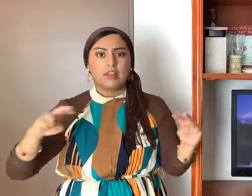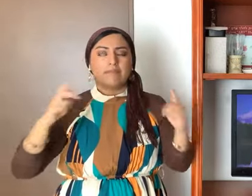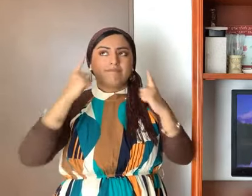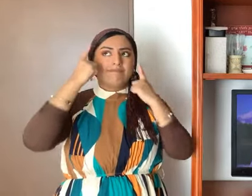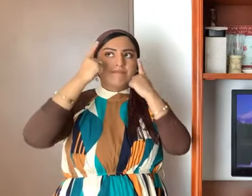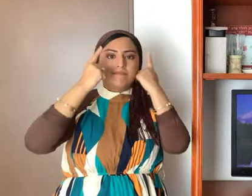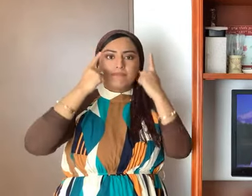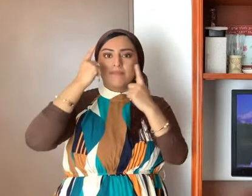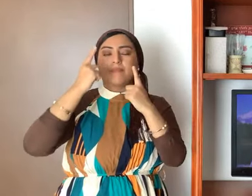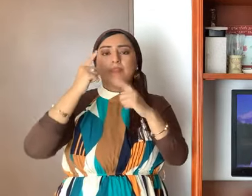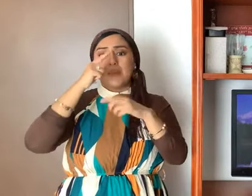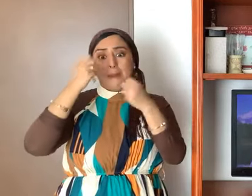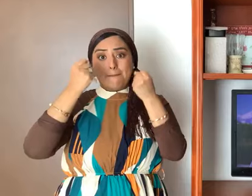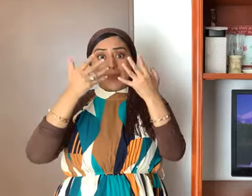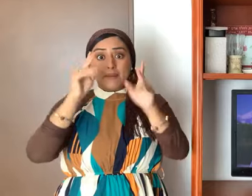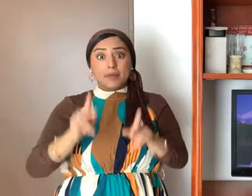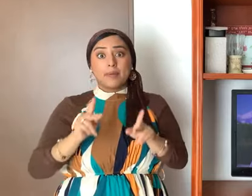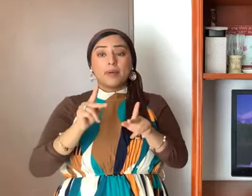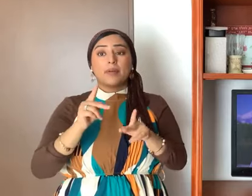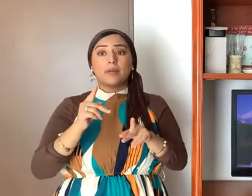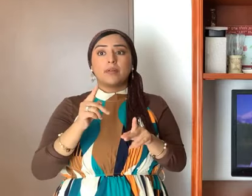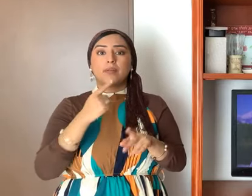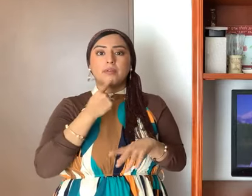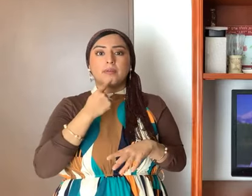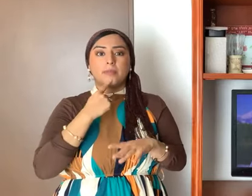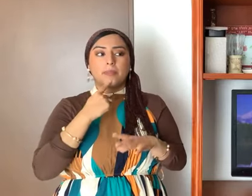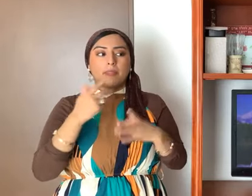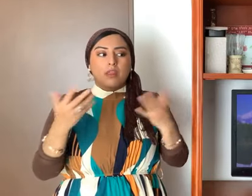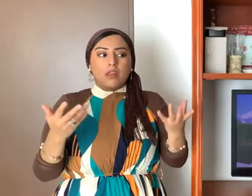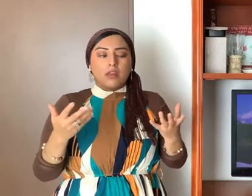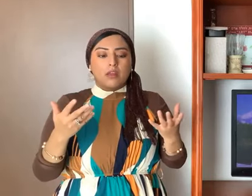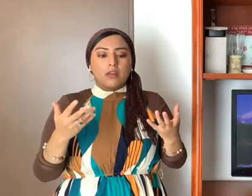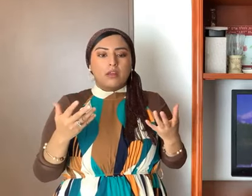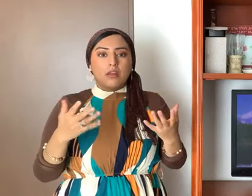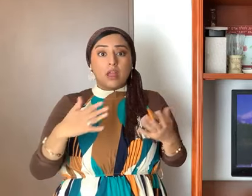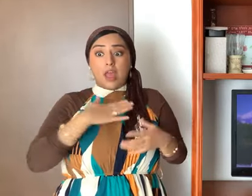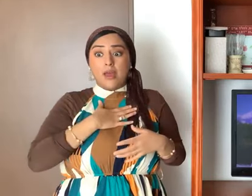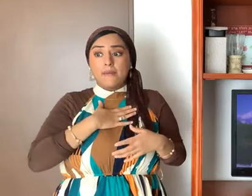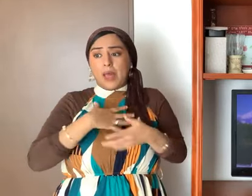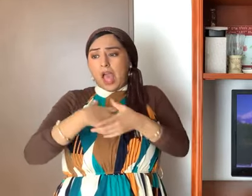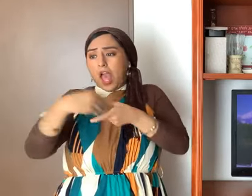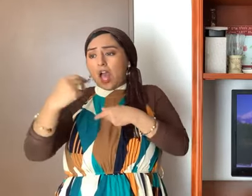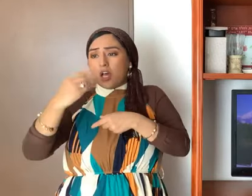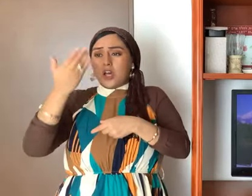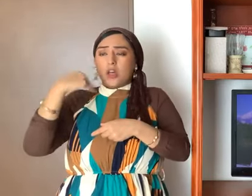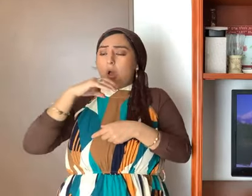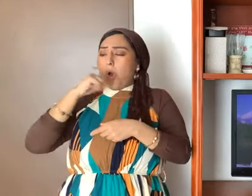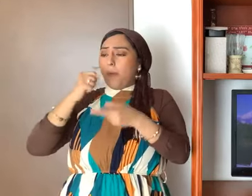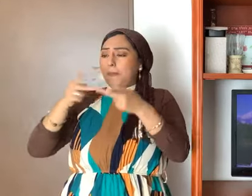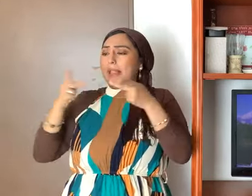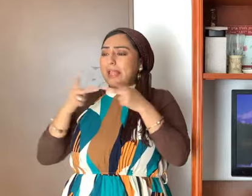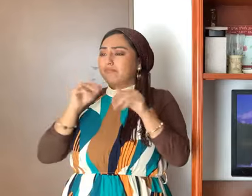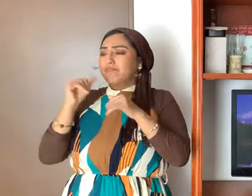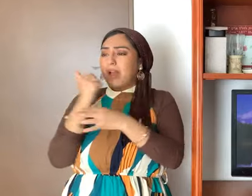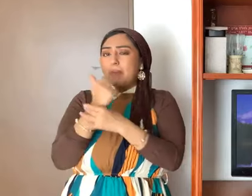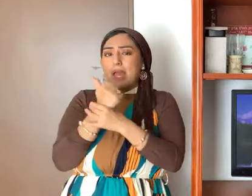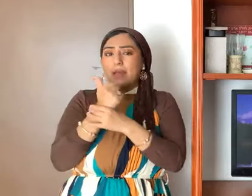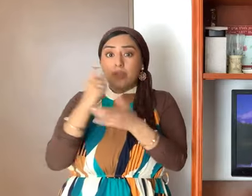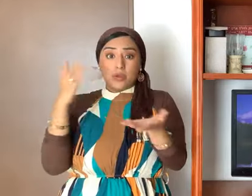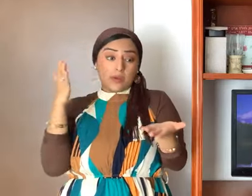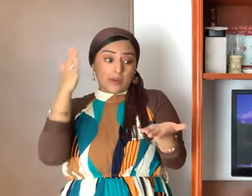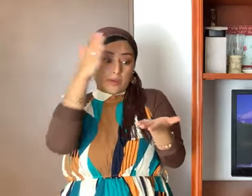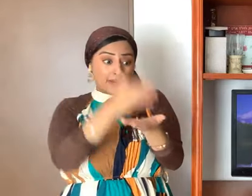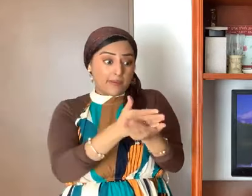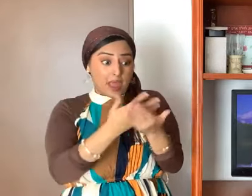cada punto. Porque muchos dicen, ay, vamos, yo salí de mi pueblo como Abraham. No, no es cierto, porque en cuanto